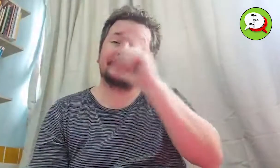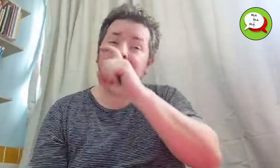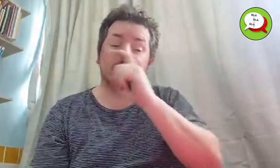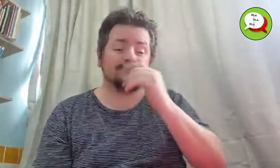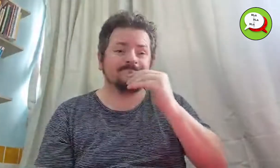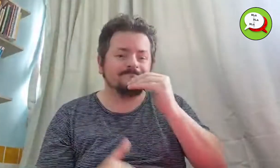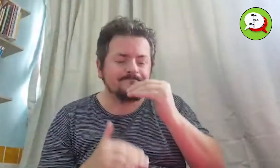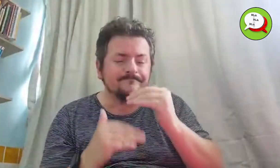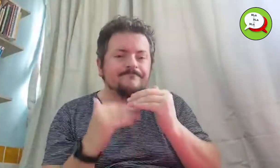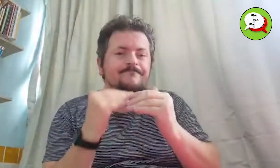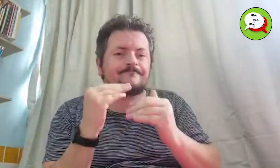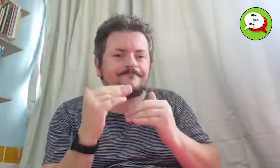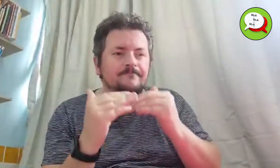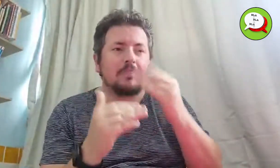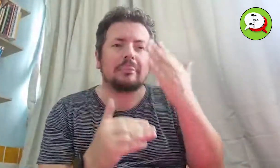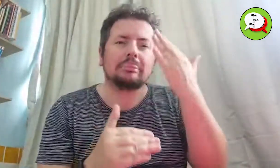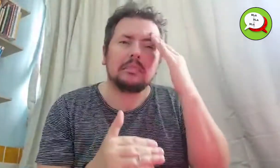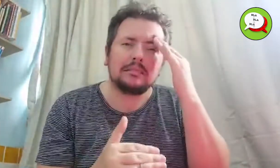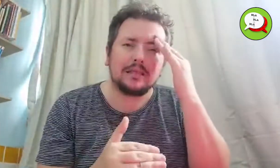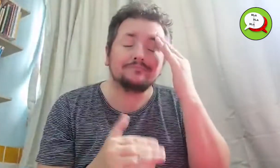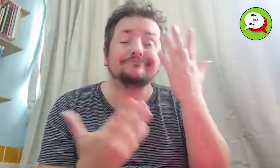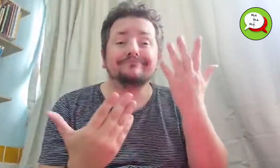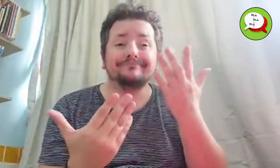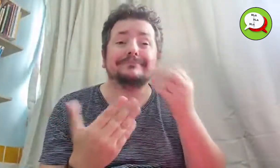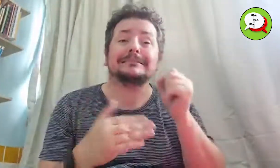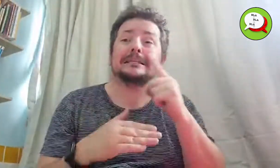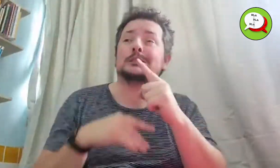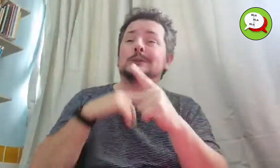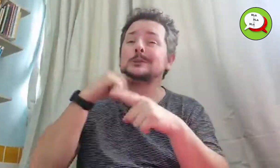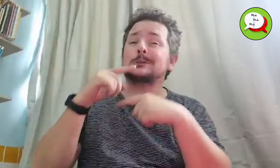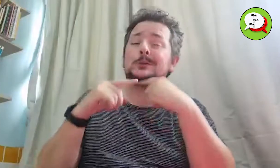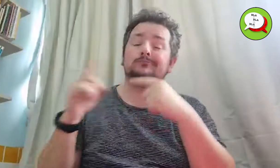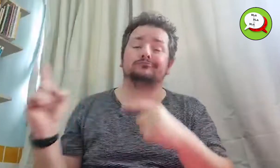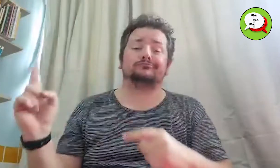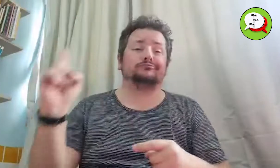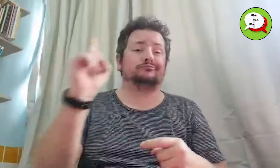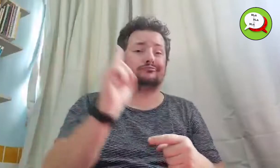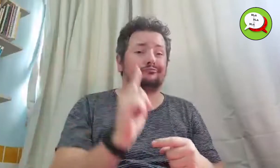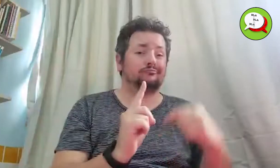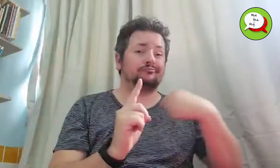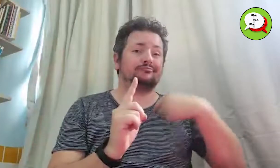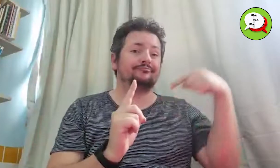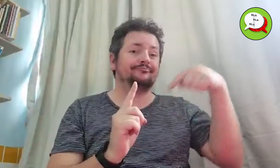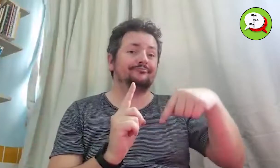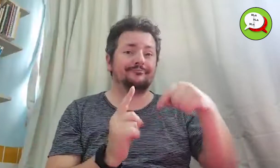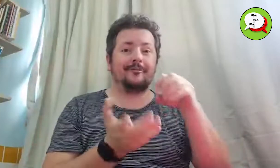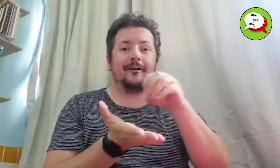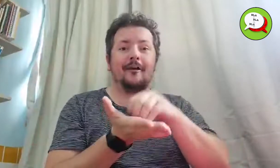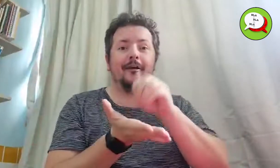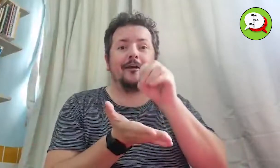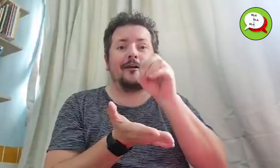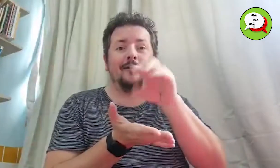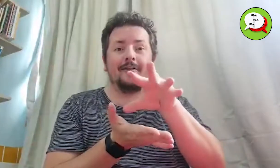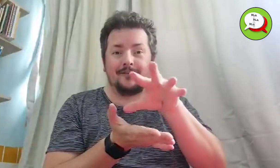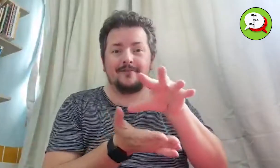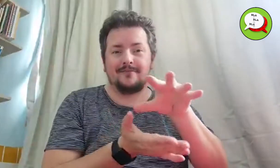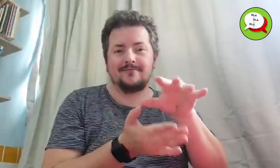aluno surdo conseguir se desenvolver e entender. Porque depois, quando ele vem, por exemplo, para